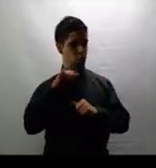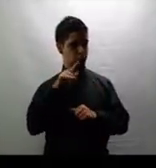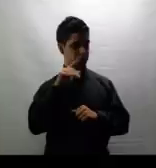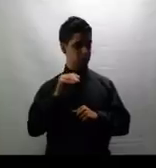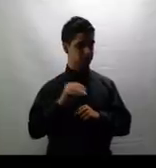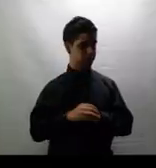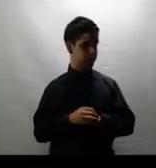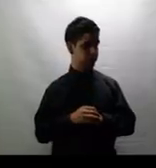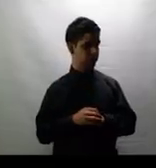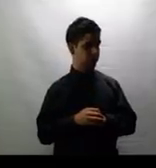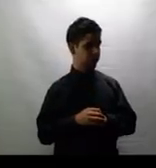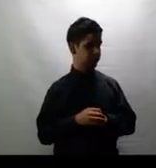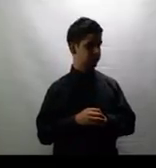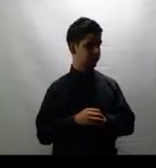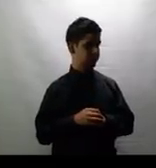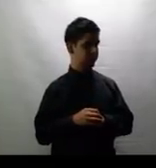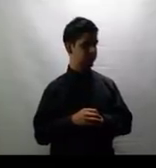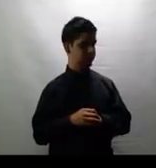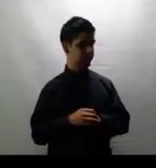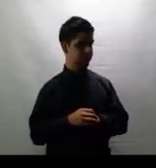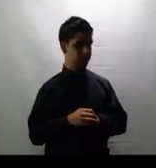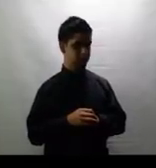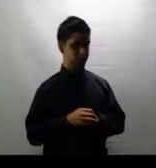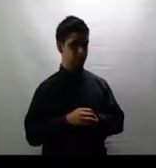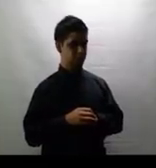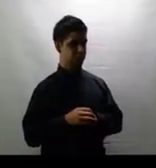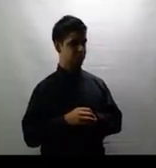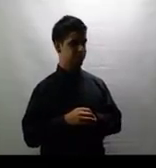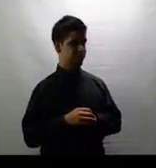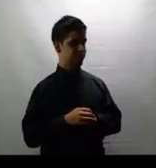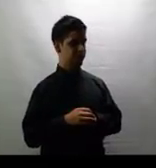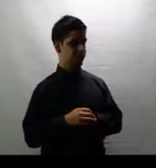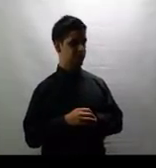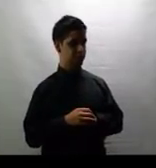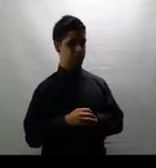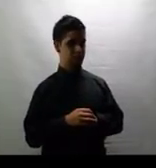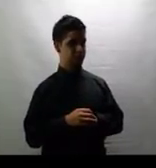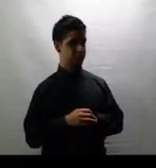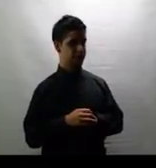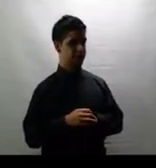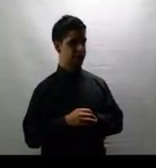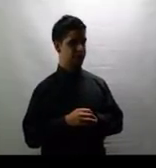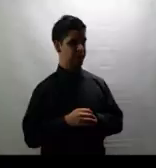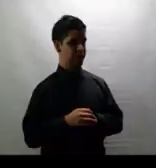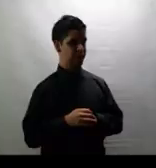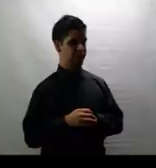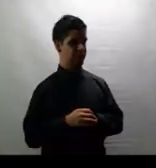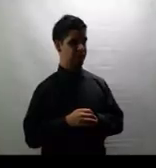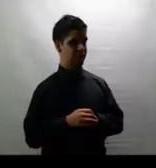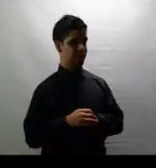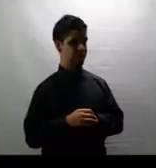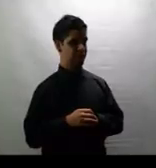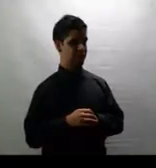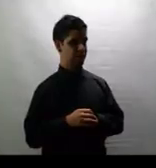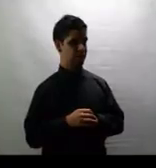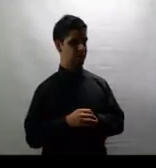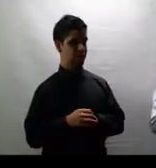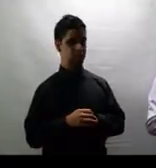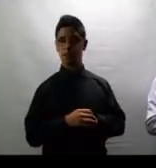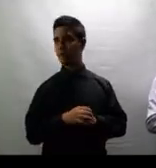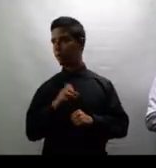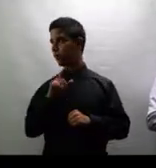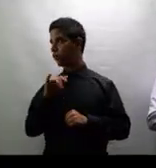así que ahora no no no aunque pero te como déjame pero que desee el mundo